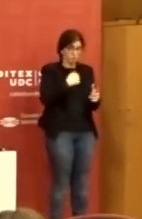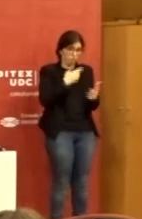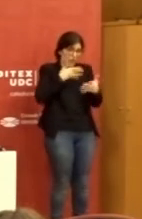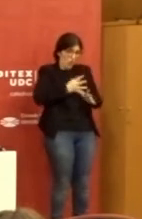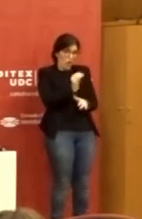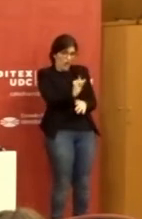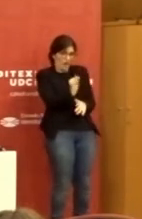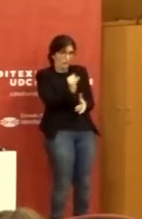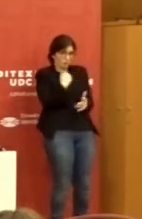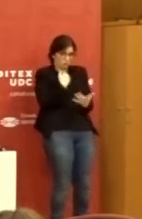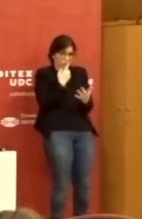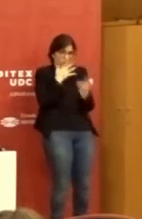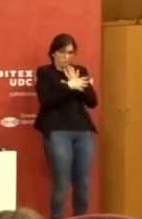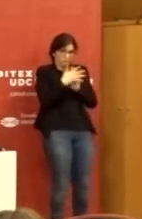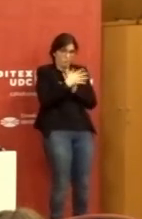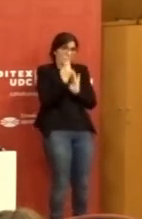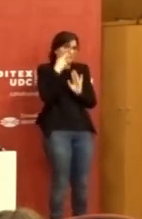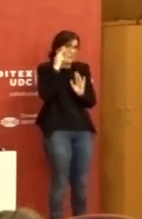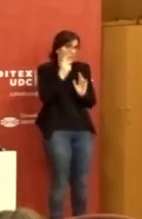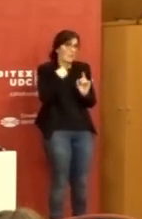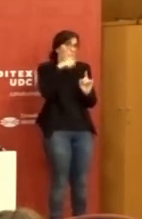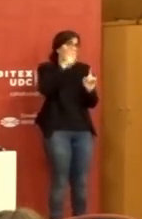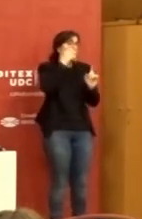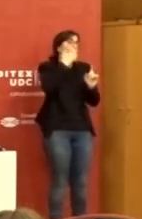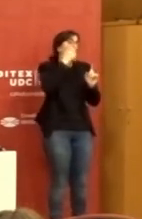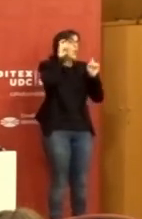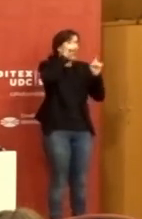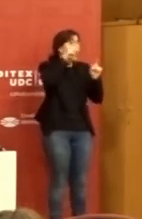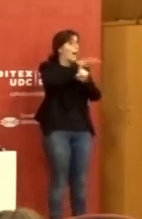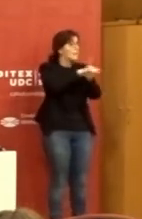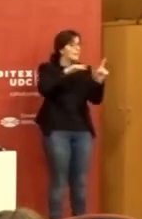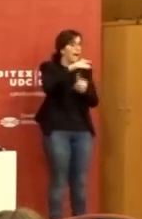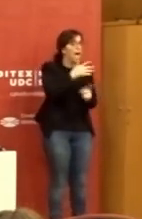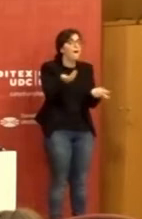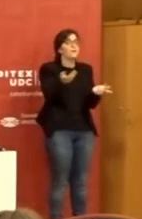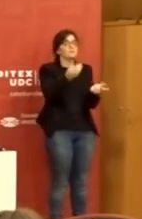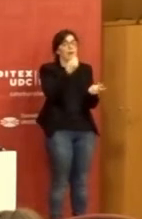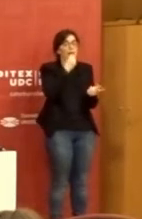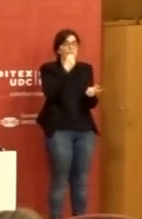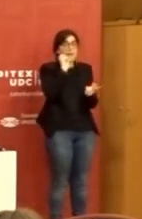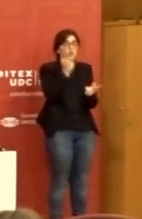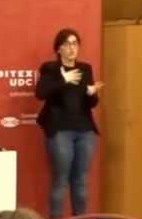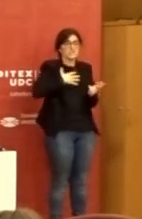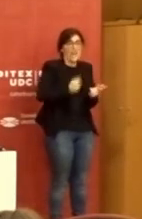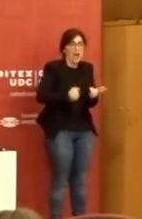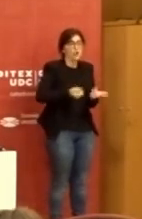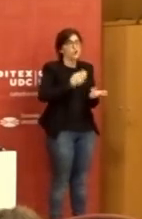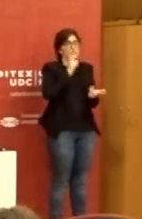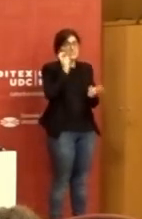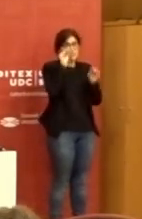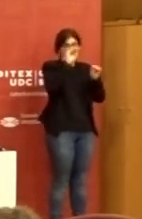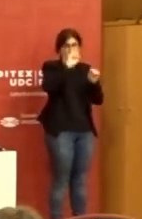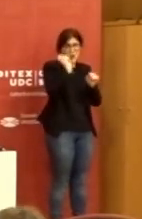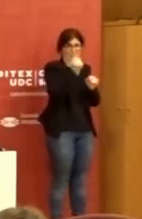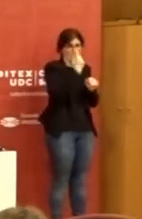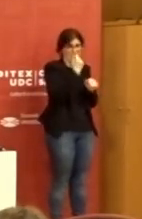¿eh?, se les habla mucho de educación medioambiental o bueno, de alimentos, ¿no?, sanos, Muchas cosas.